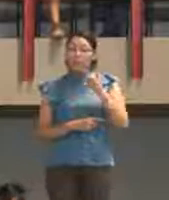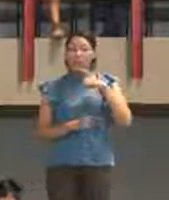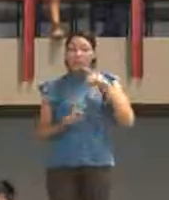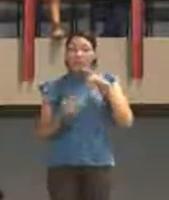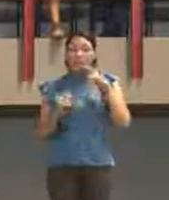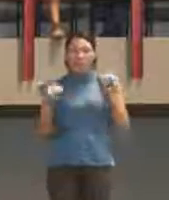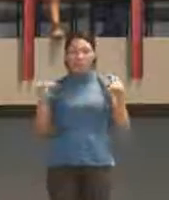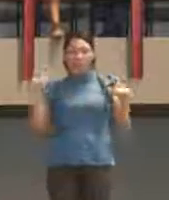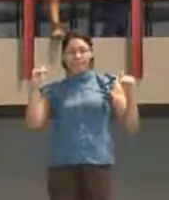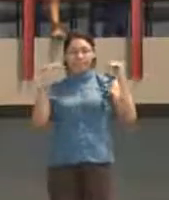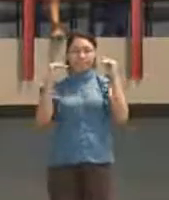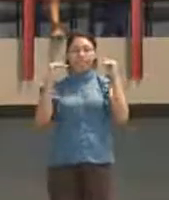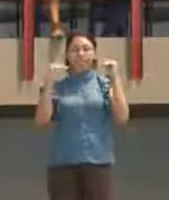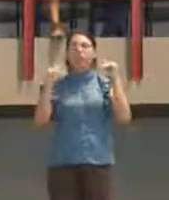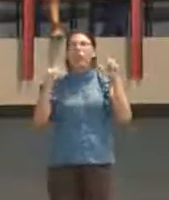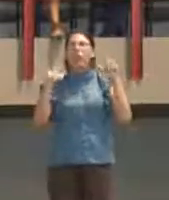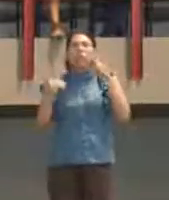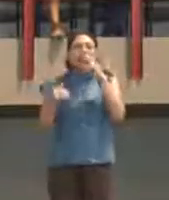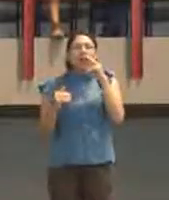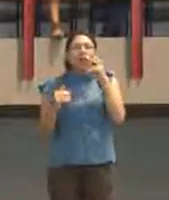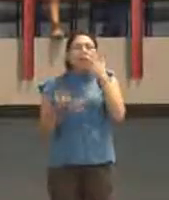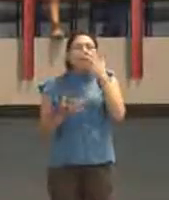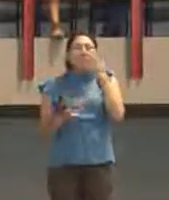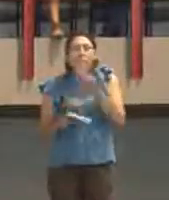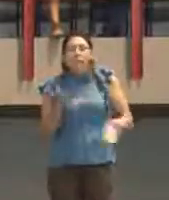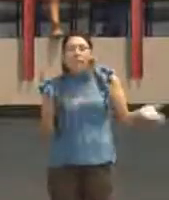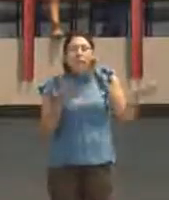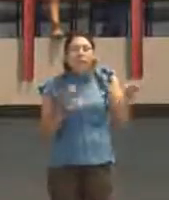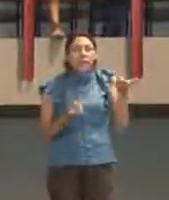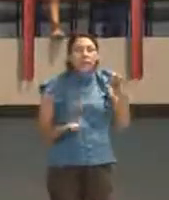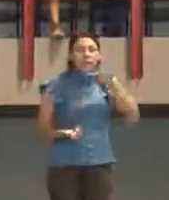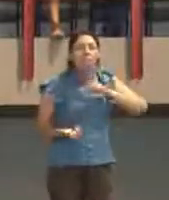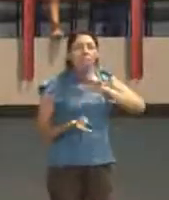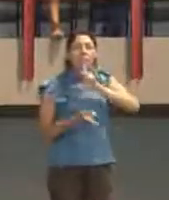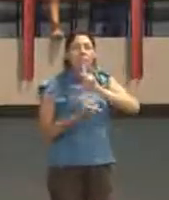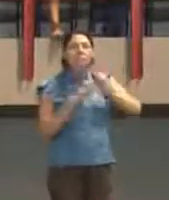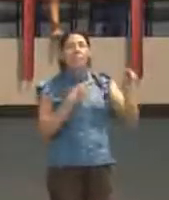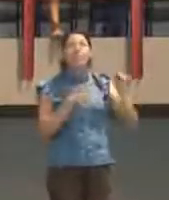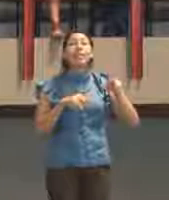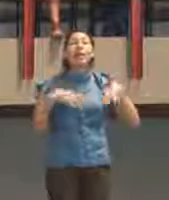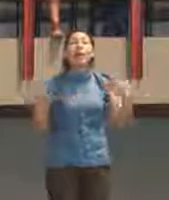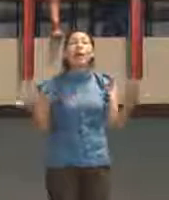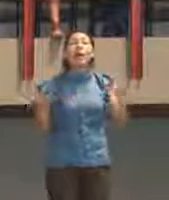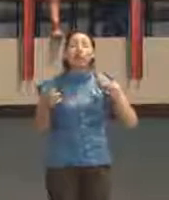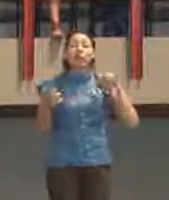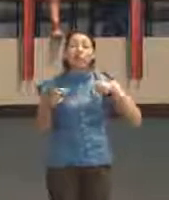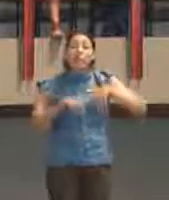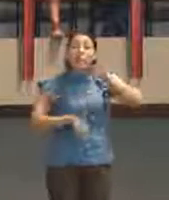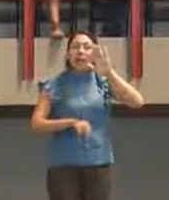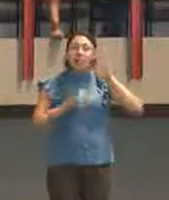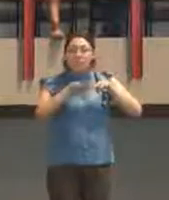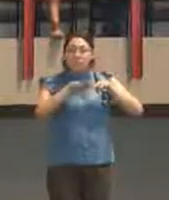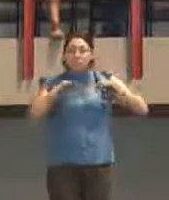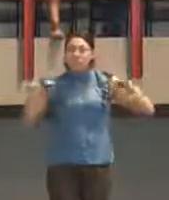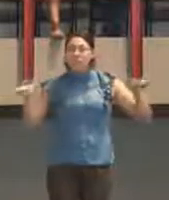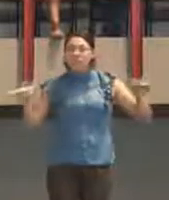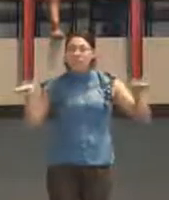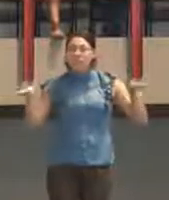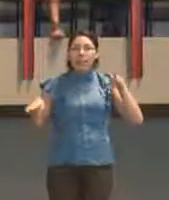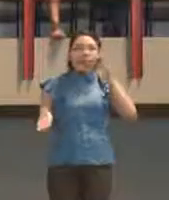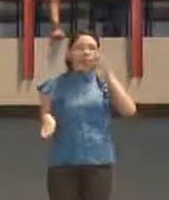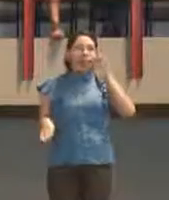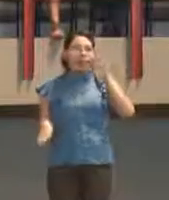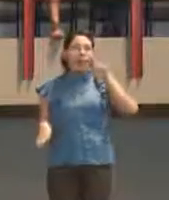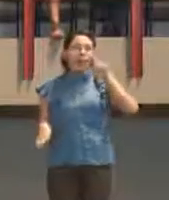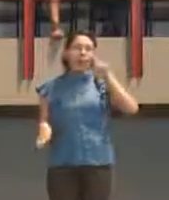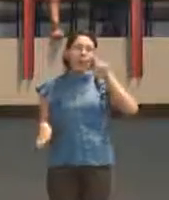empate, qual era o critério de desempate? O candidato que tivesse maior regularidade. O candidato mais regular.